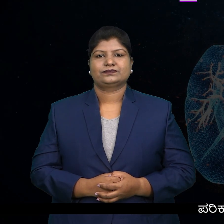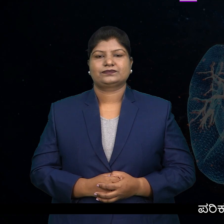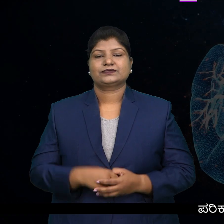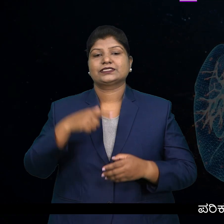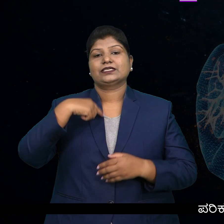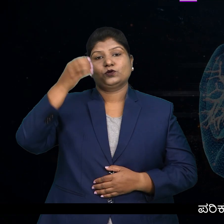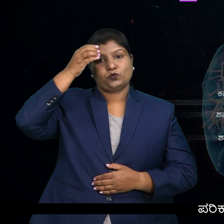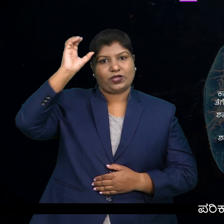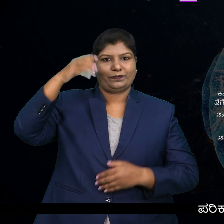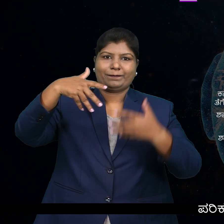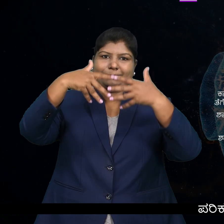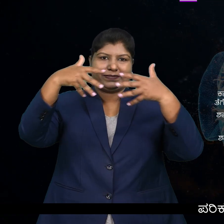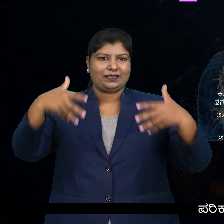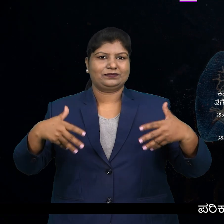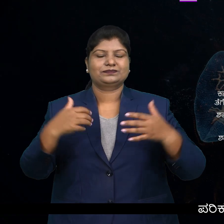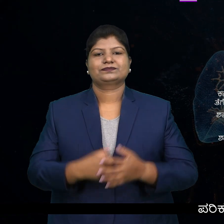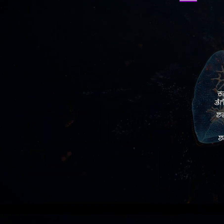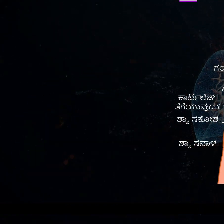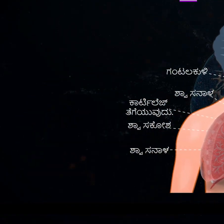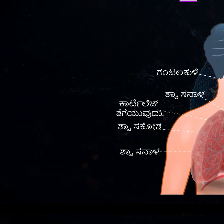ಪರಿಕಲ್ಪನೆ ನಕ್ಷೆ.